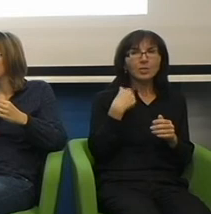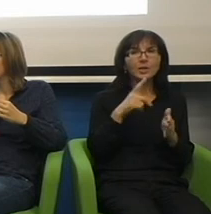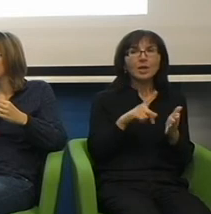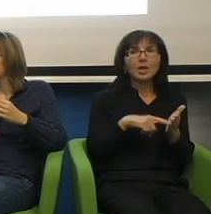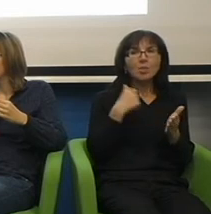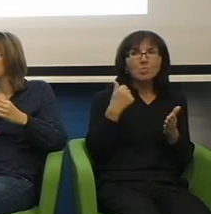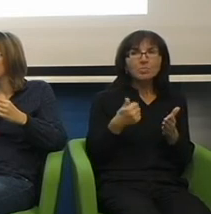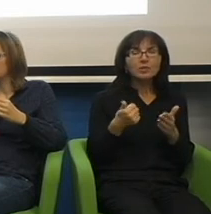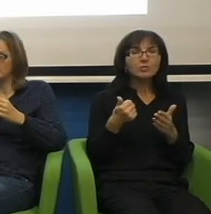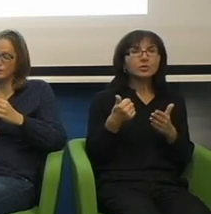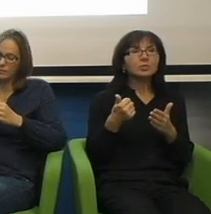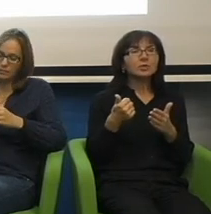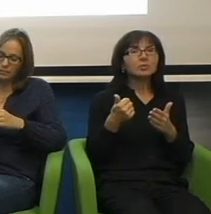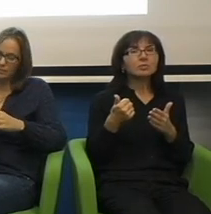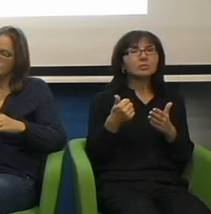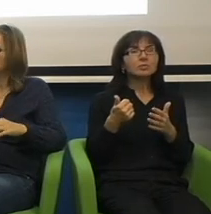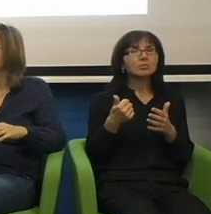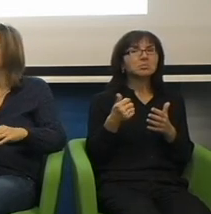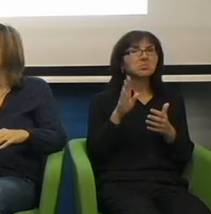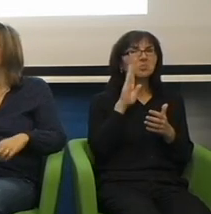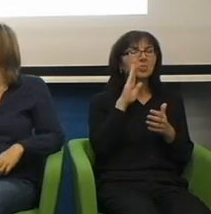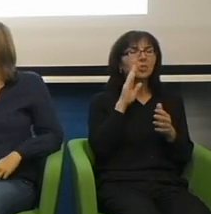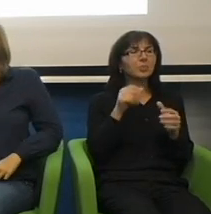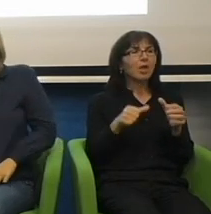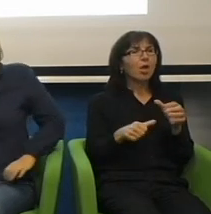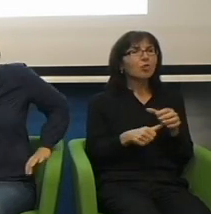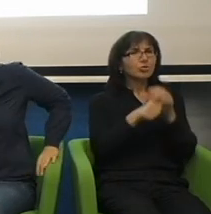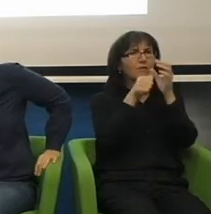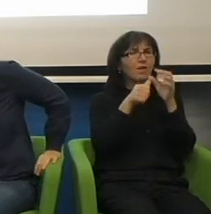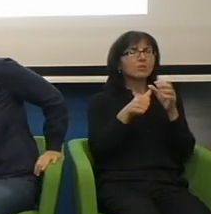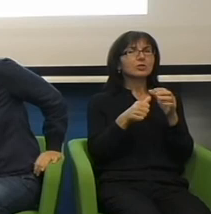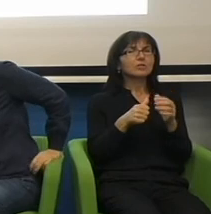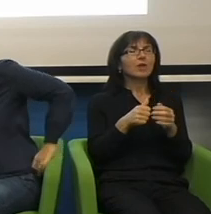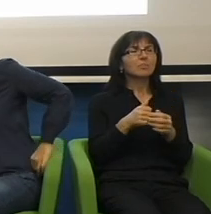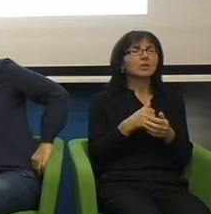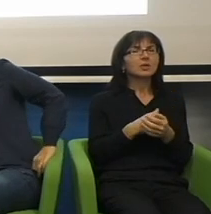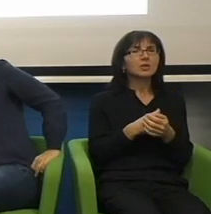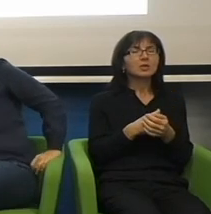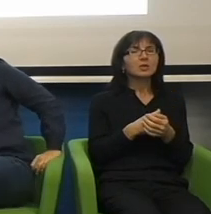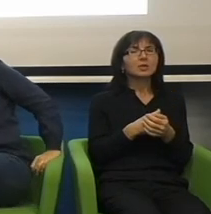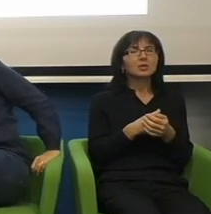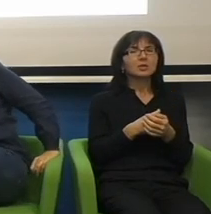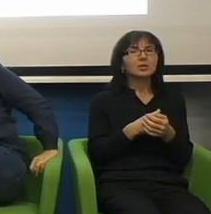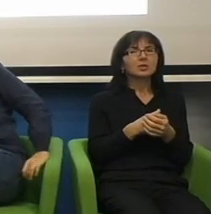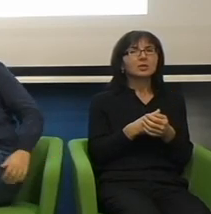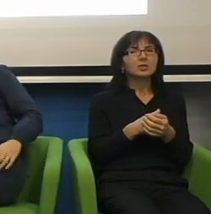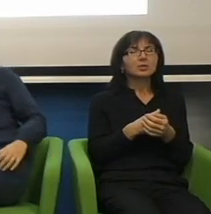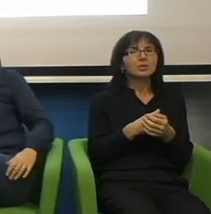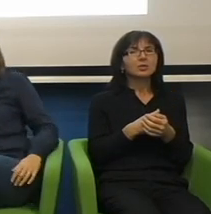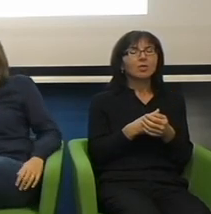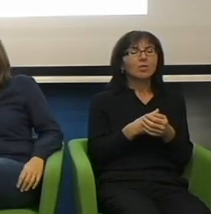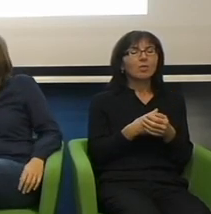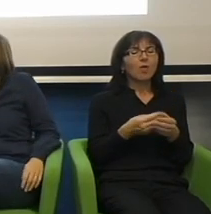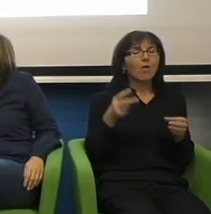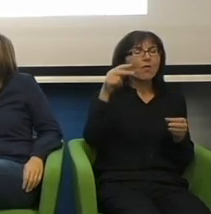takimi celebrytami, tacy jak dzisiaj rodzą się w ciągu jednej nocy Big Brotherzy, nie? To znaczy wchodzą, weszli